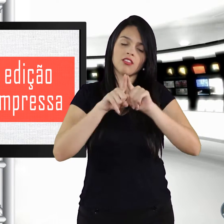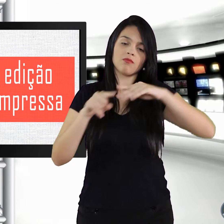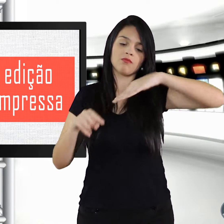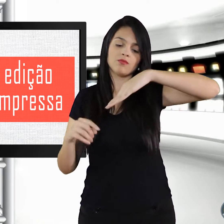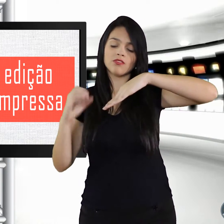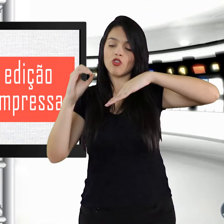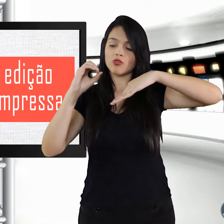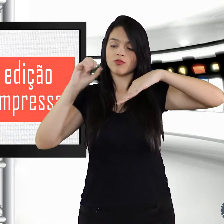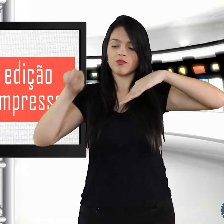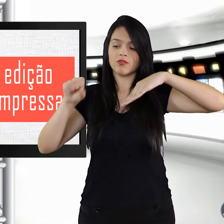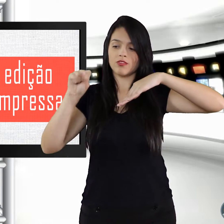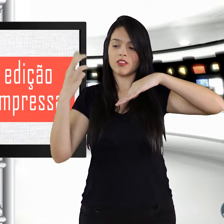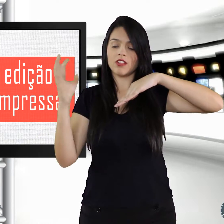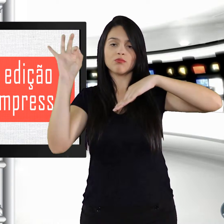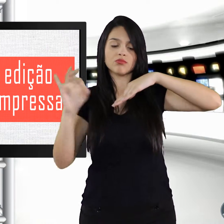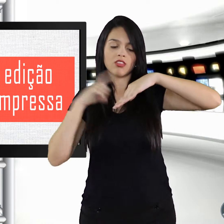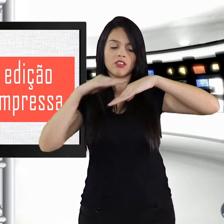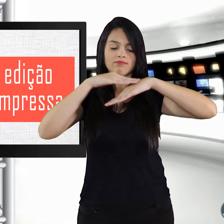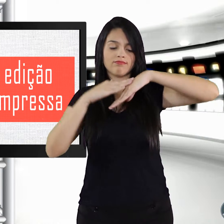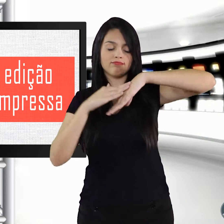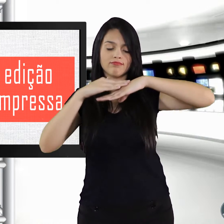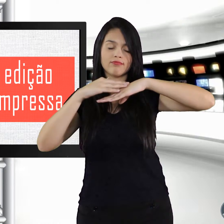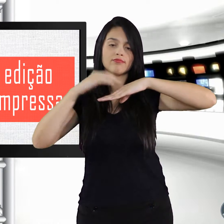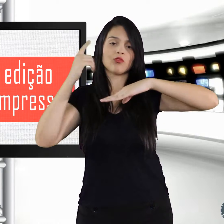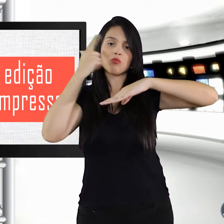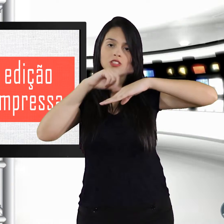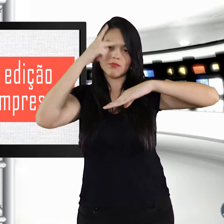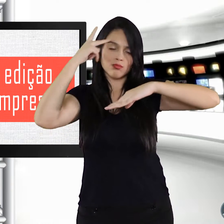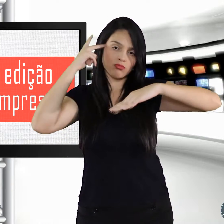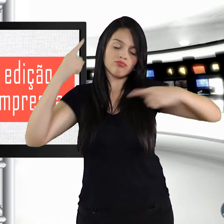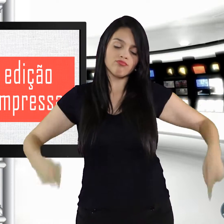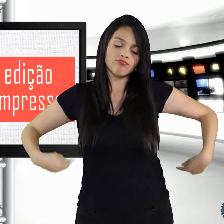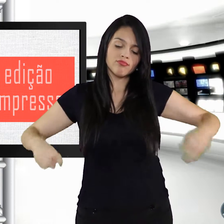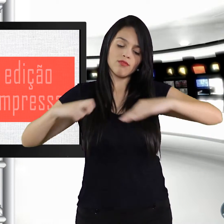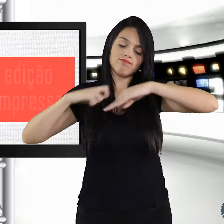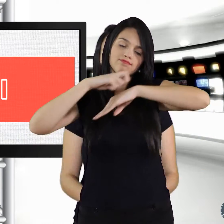8,33% de inclinação, para proporcionar a independência do cadeirante.